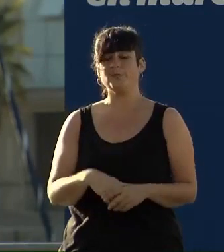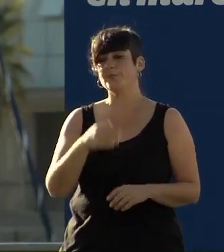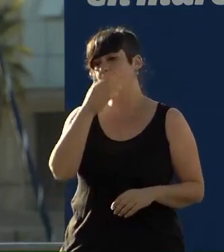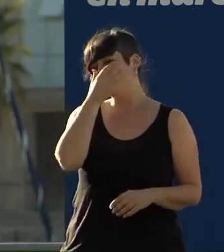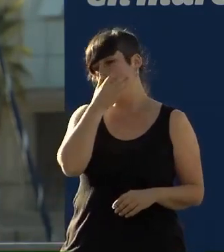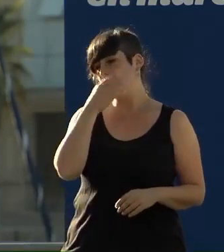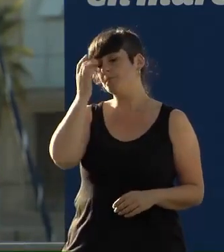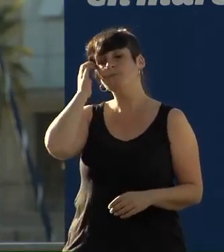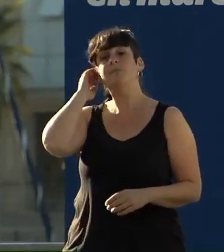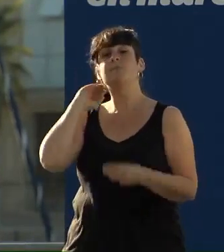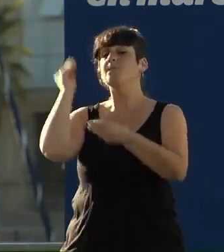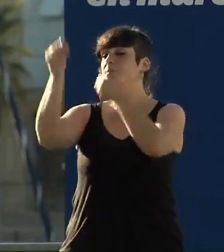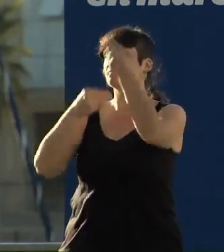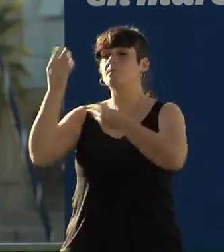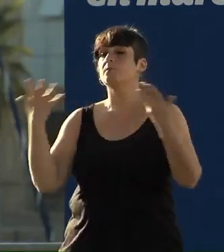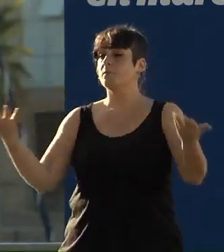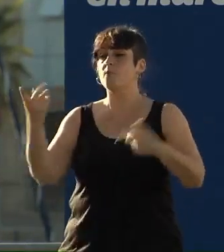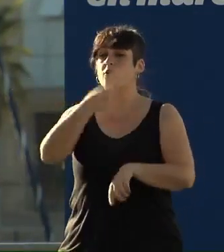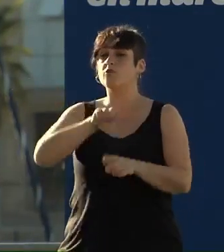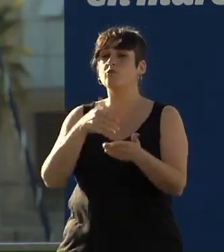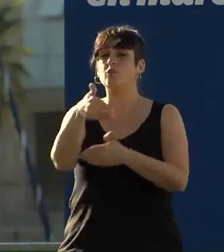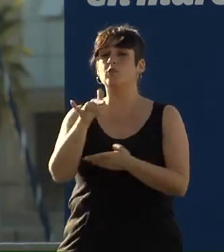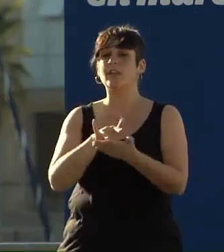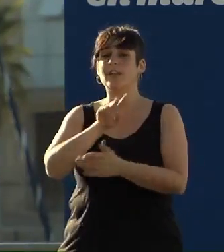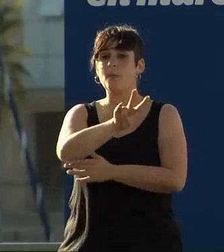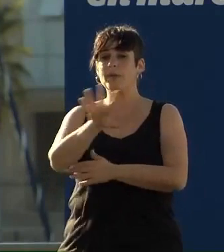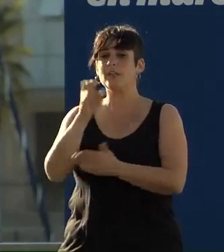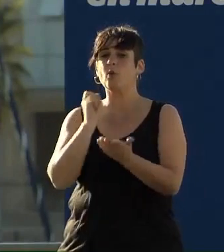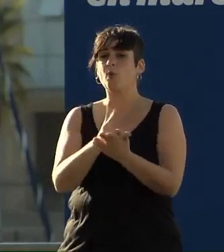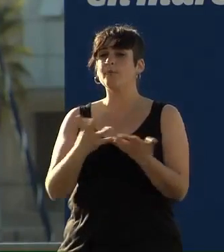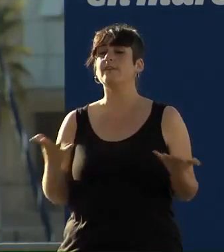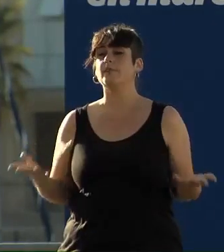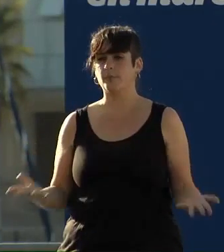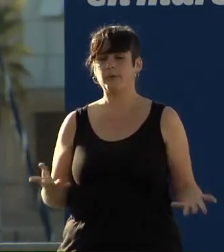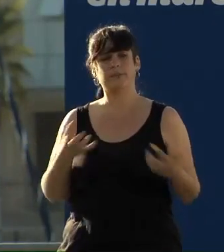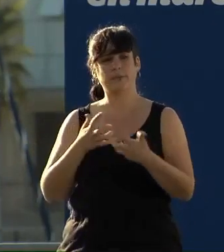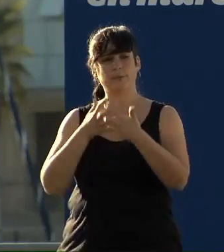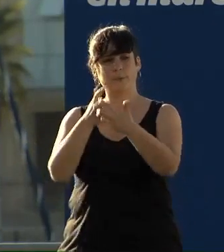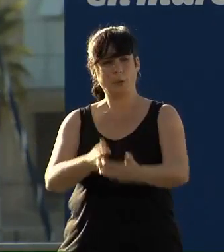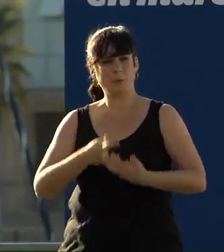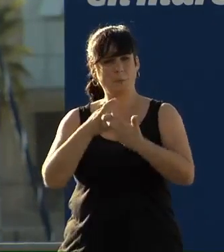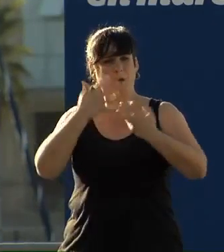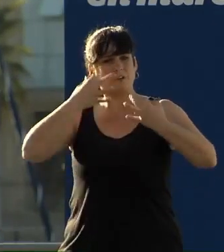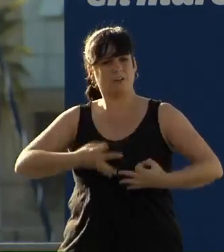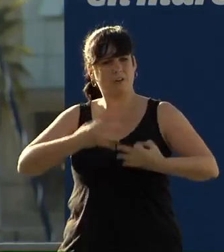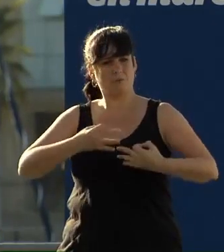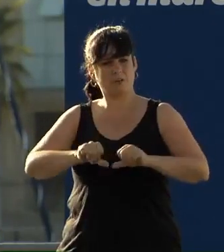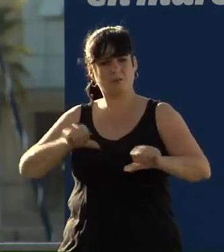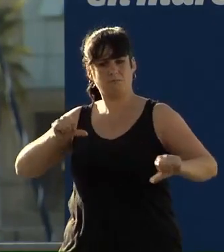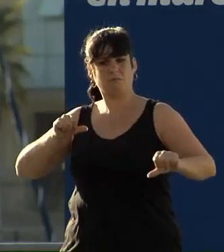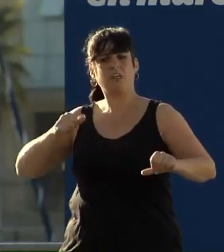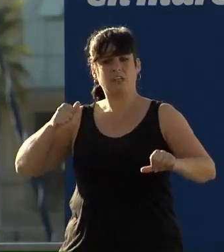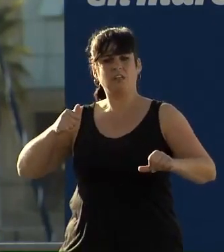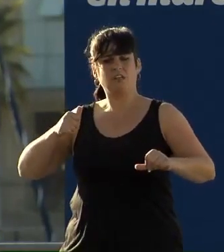A reflexión é a seguinte: cando estamos xogando para o 25, é unha batalla que forma parte de todo un proceso de guerra